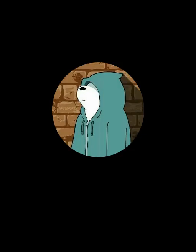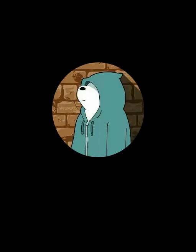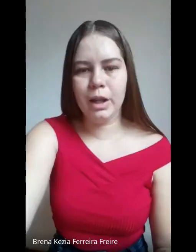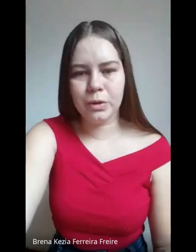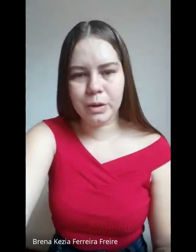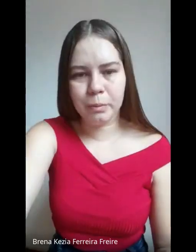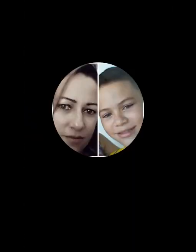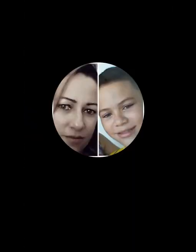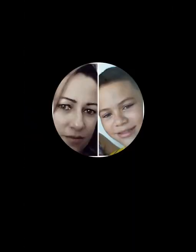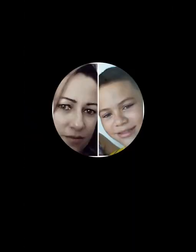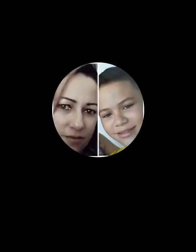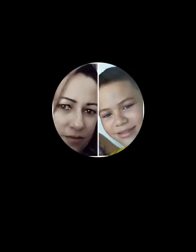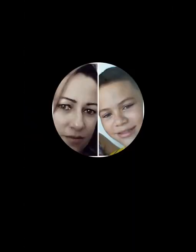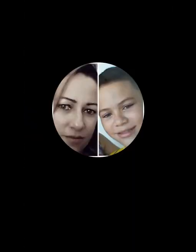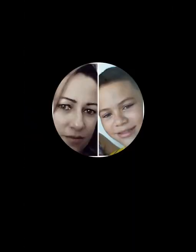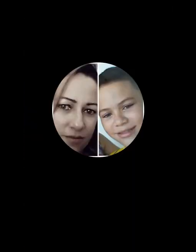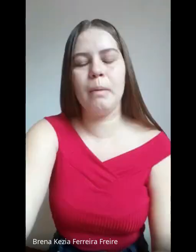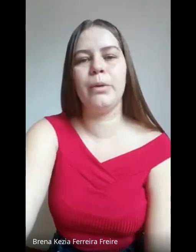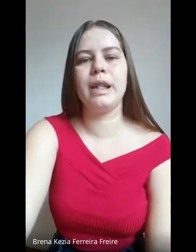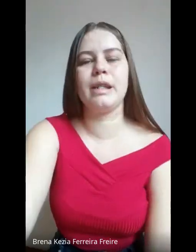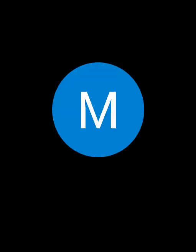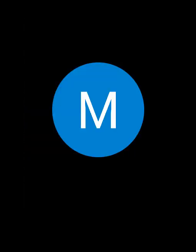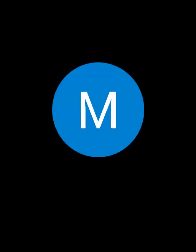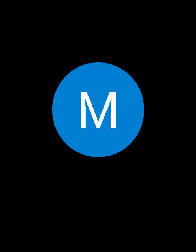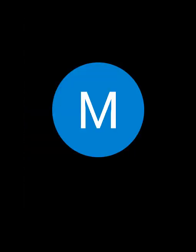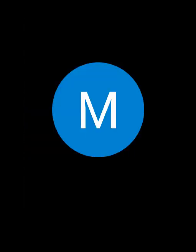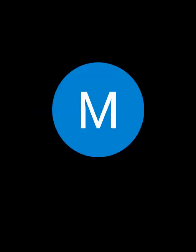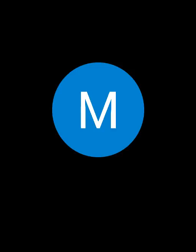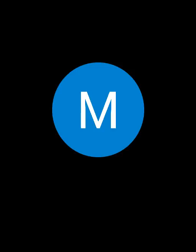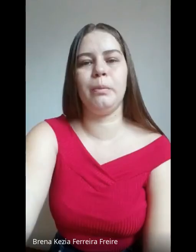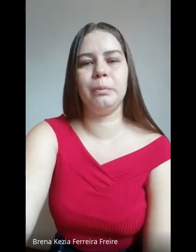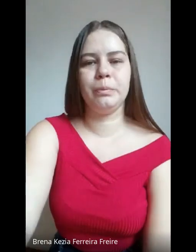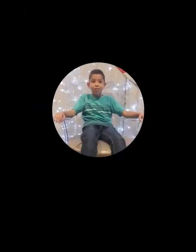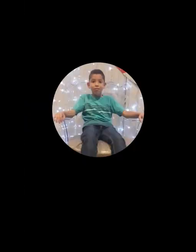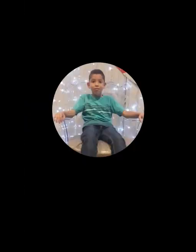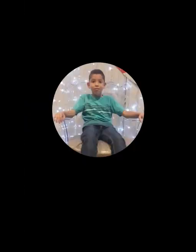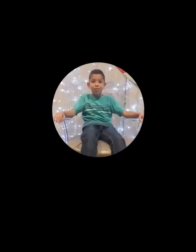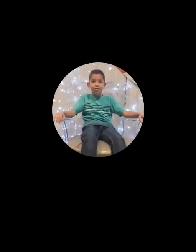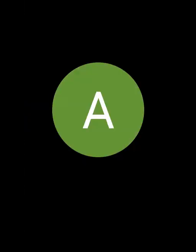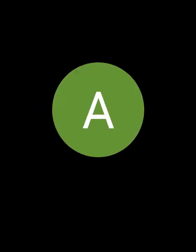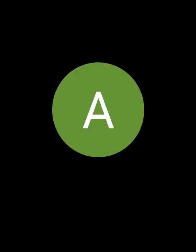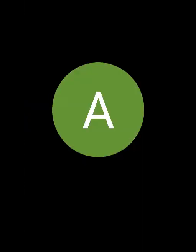Beijo. Tchau, tia. Tchau. Tchau, tia. Tchau, tia. Tchau, tia.